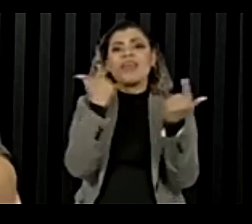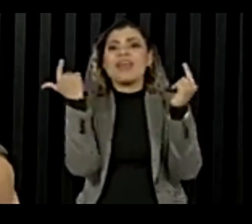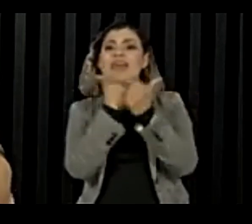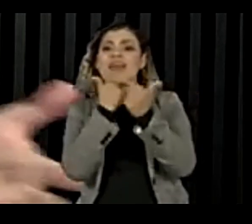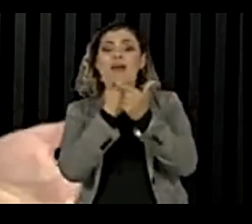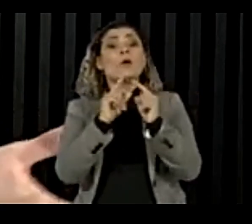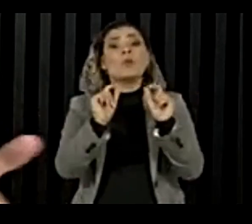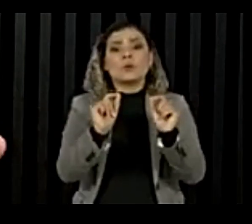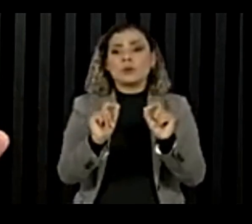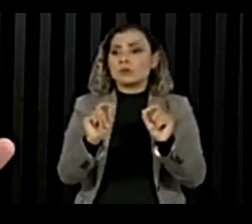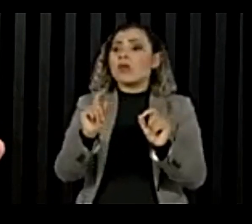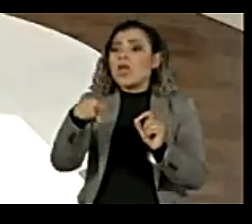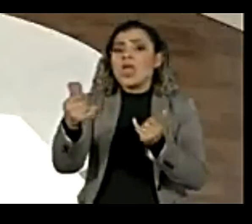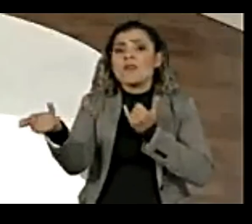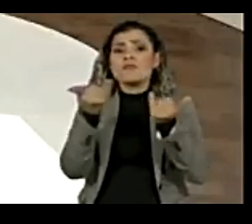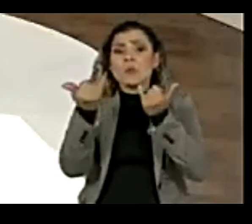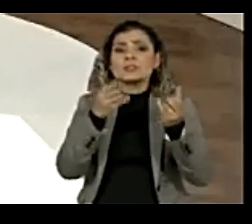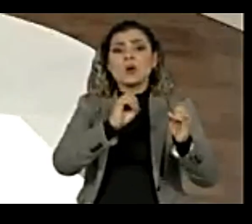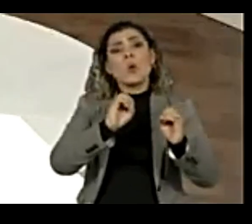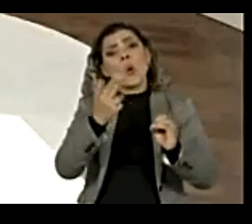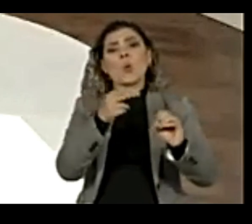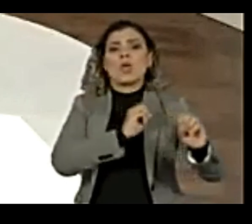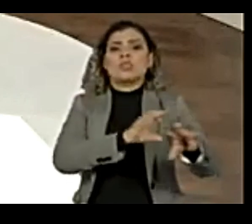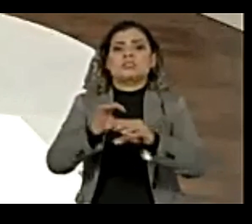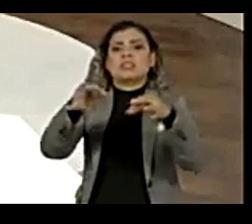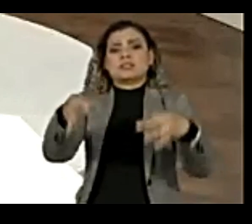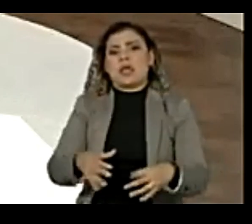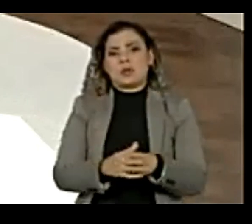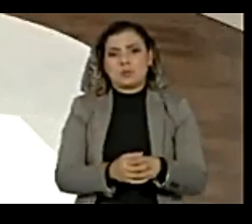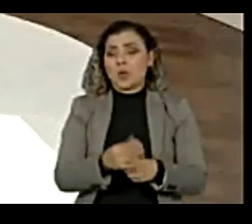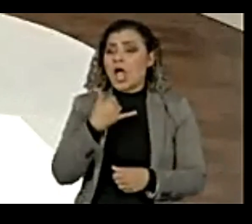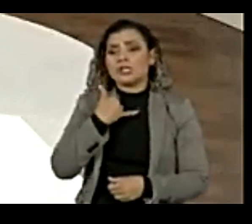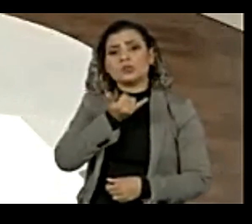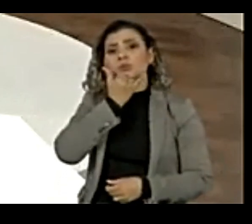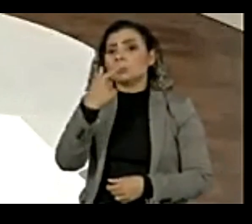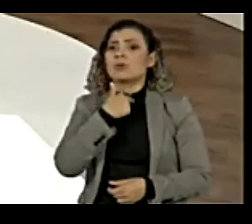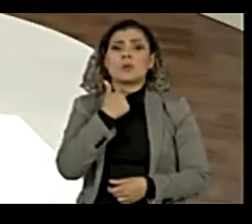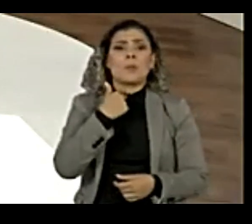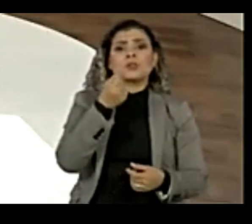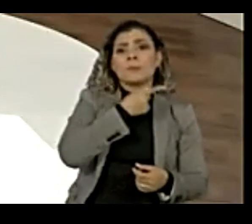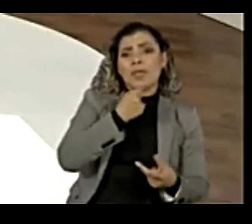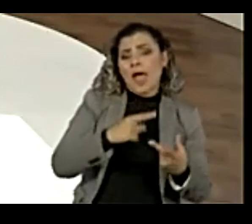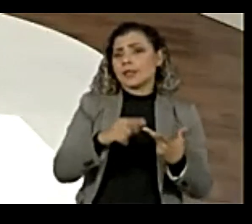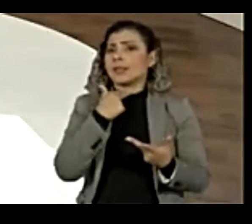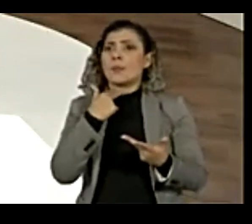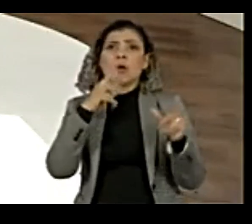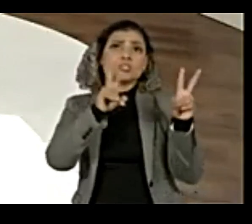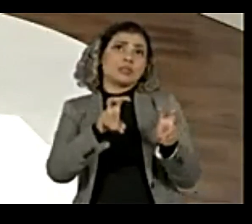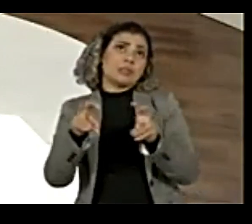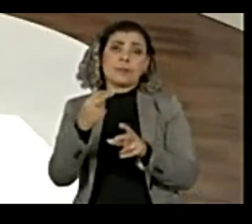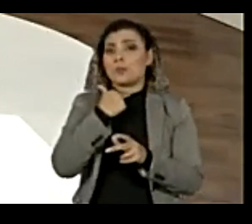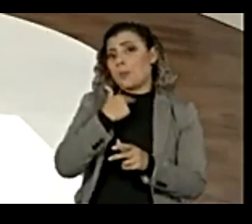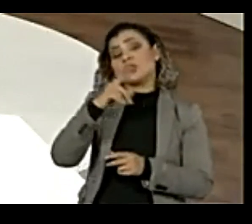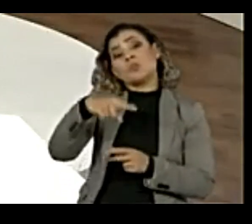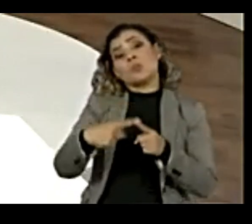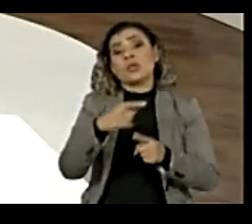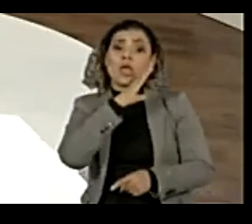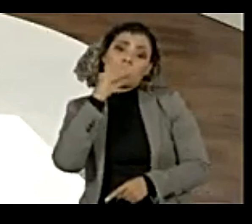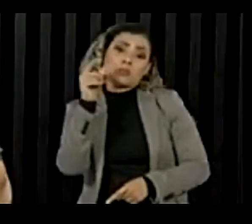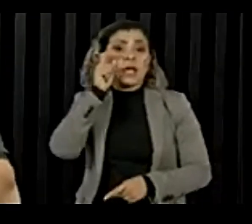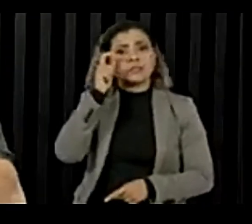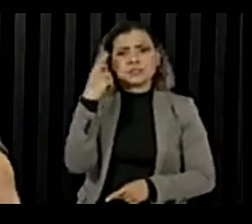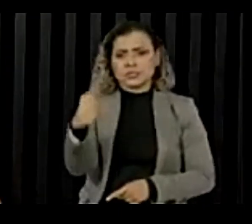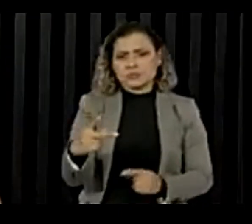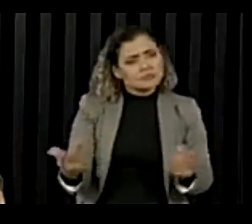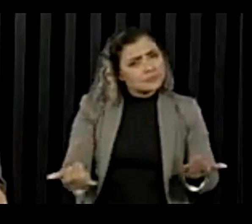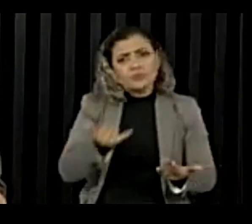a necessidade de ser informativo ou educativo. E que ele não pode fazer certos questionamentos ou certas piadas com determinados assuntos porque tem adolescente assistindo.